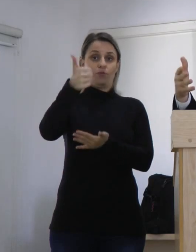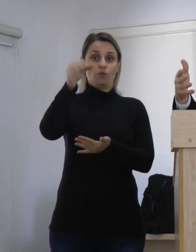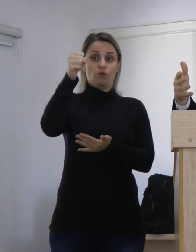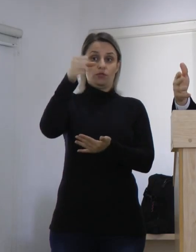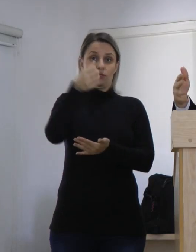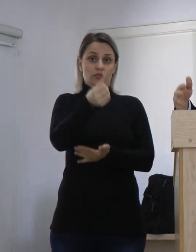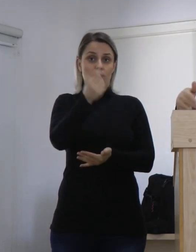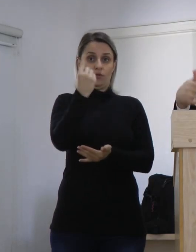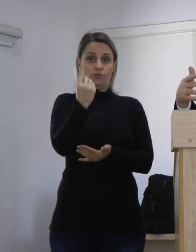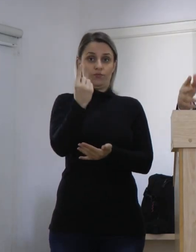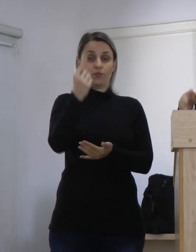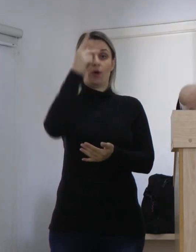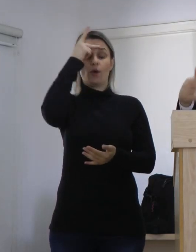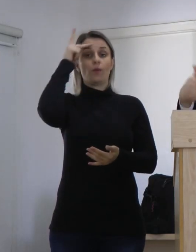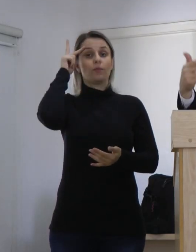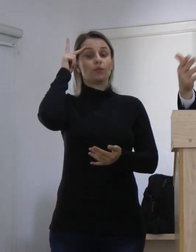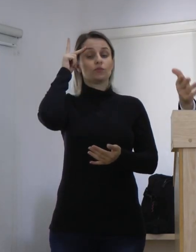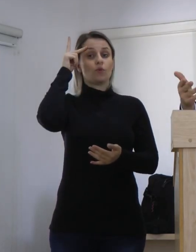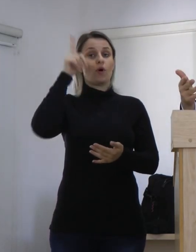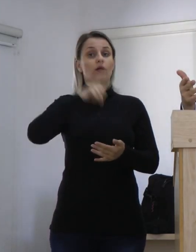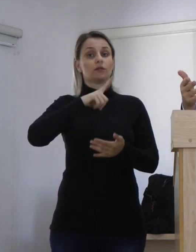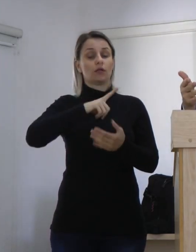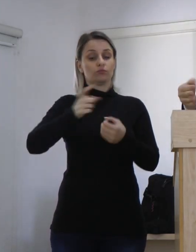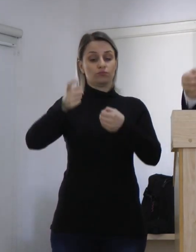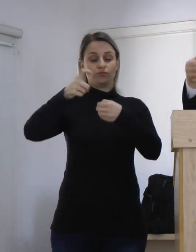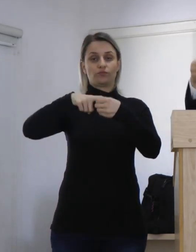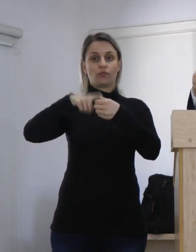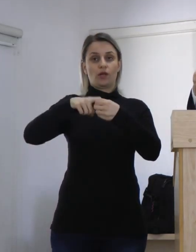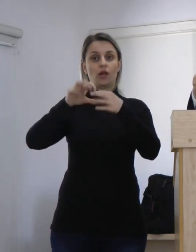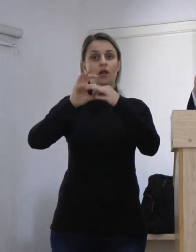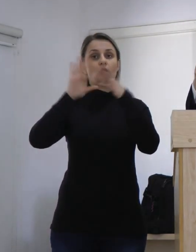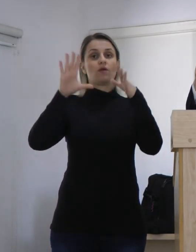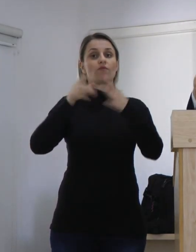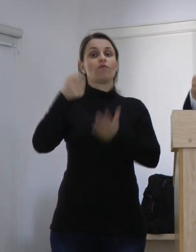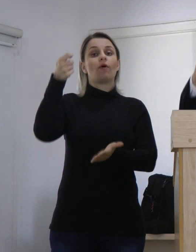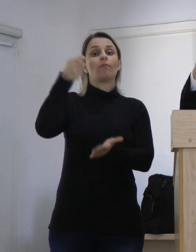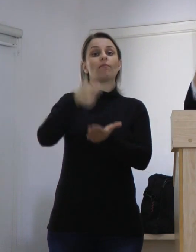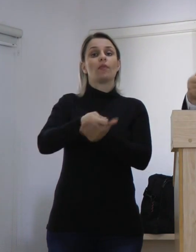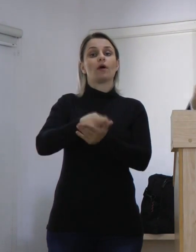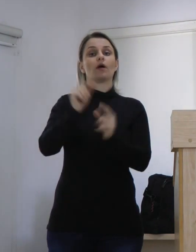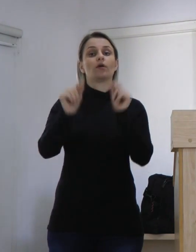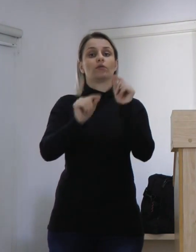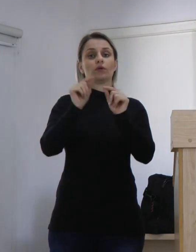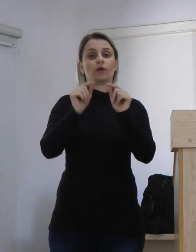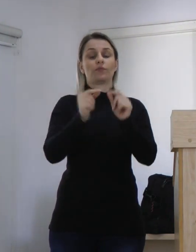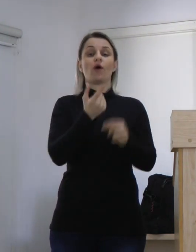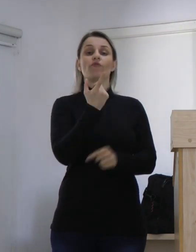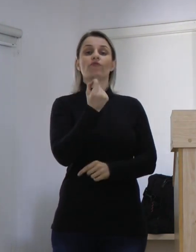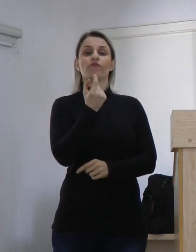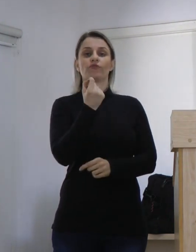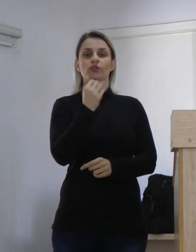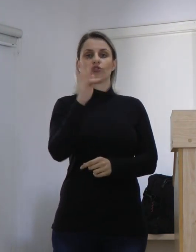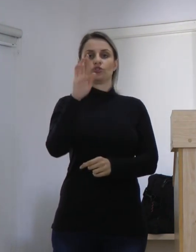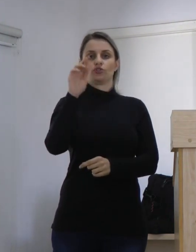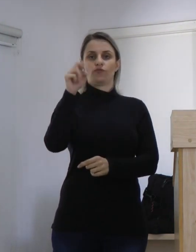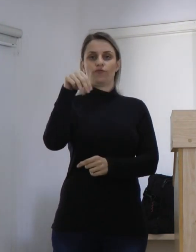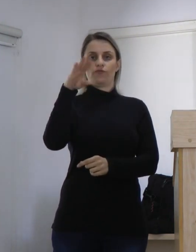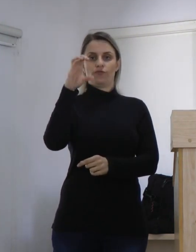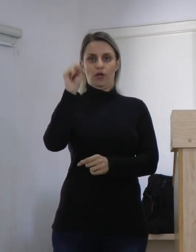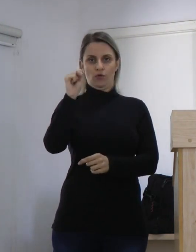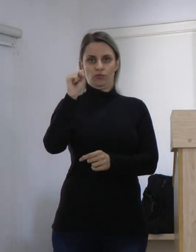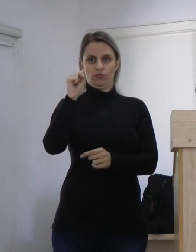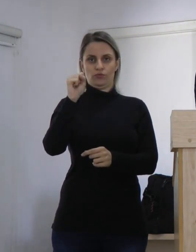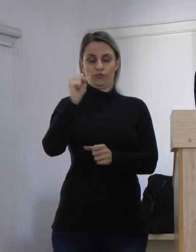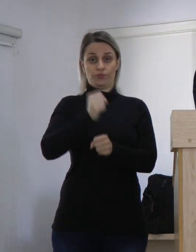associados livres, ou seja, aqueles que não tinham direito a voto, pagarão uma cota de 20 francos por ano. E